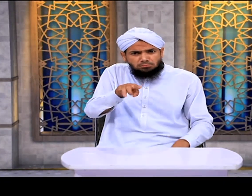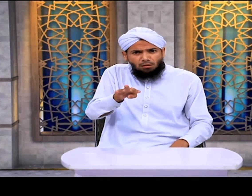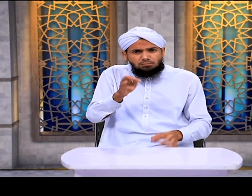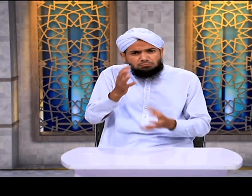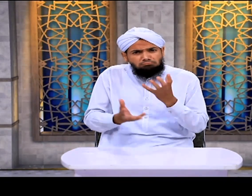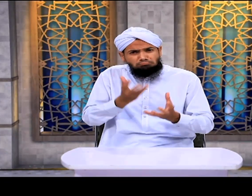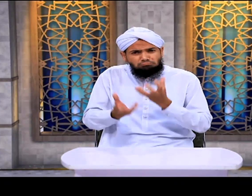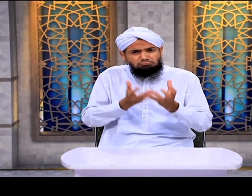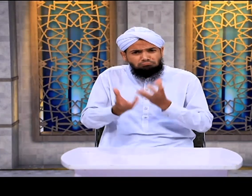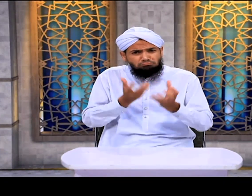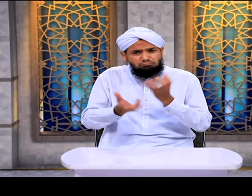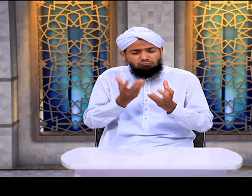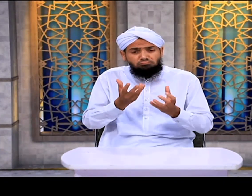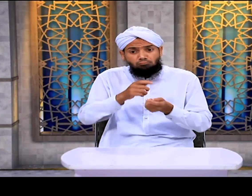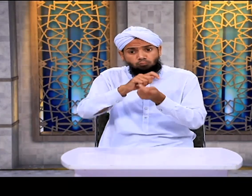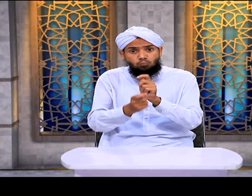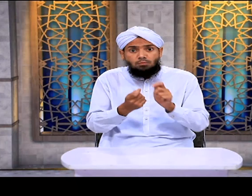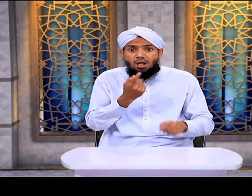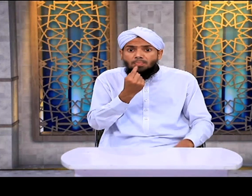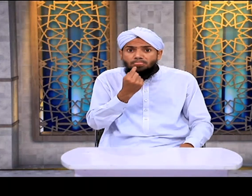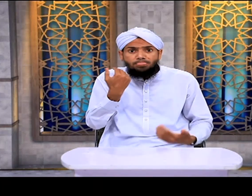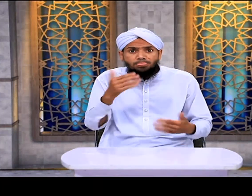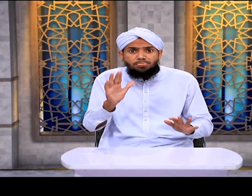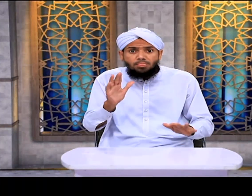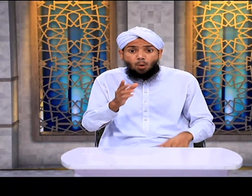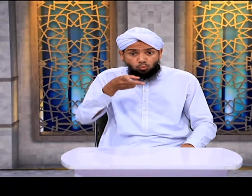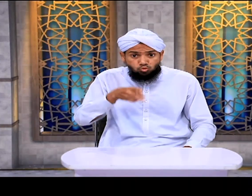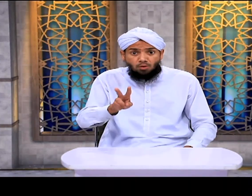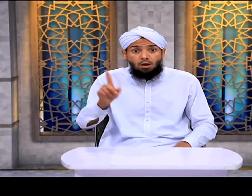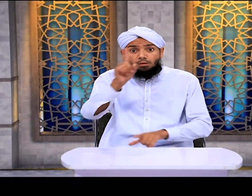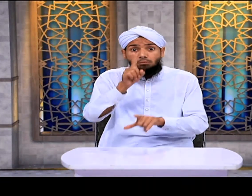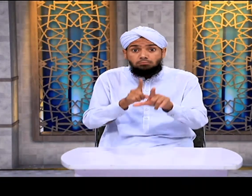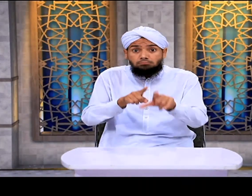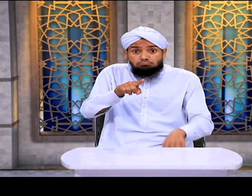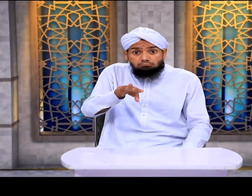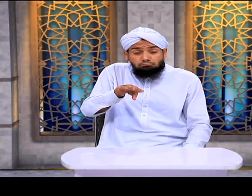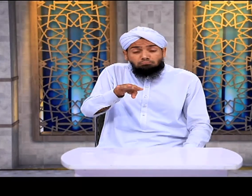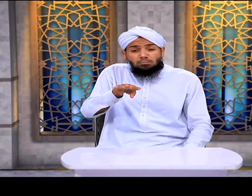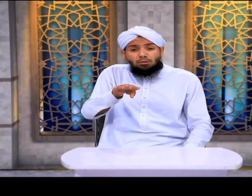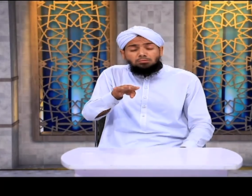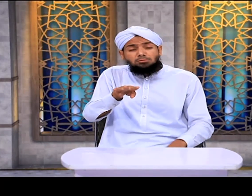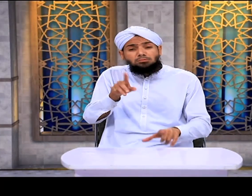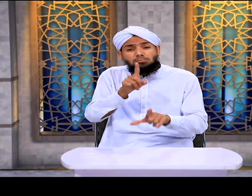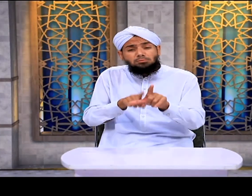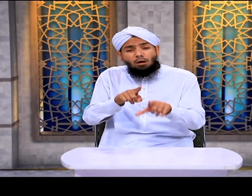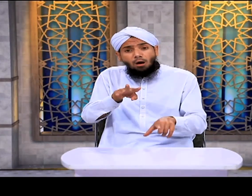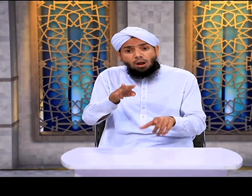یہاں تک کہ وہ سرخ ہو گئی۔ پھر اسے 1000 سال تک بھڑکایا گیا، یہاں تک کہ وہ بالکل سیاہ ہو